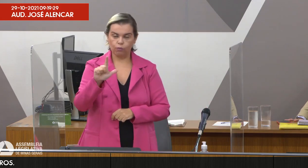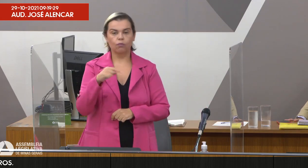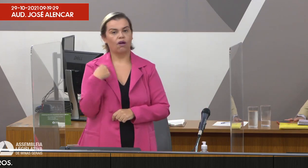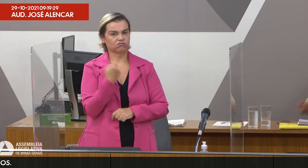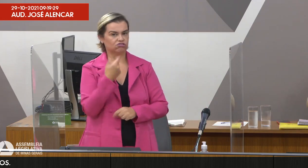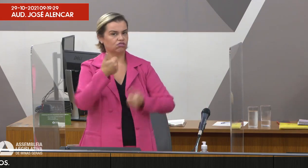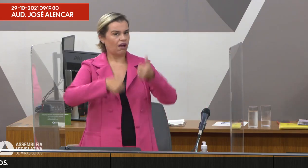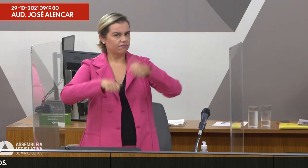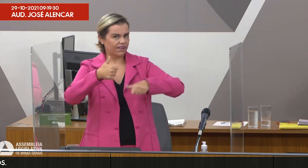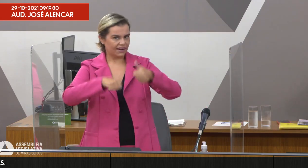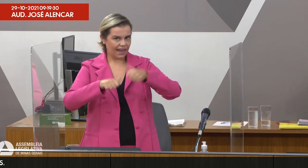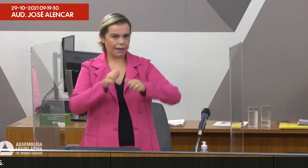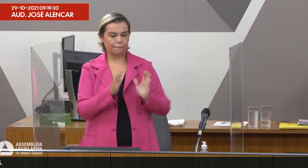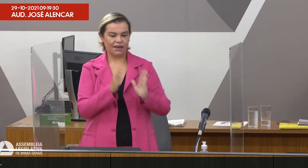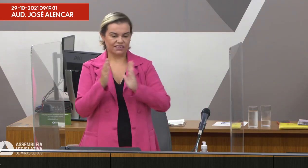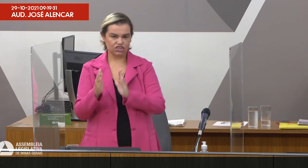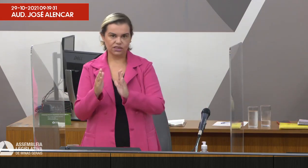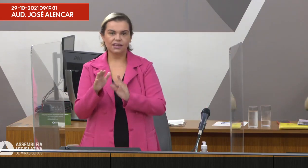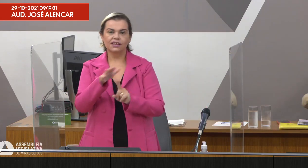e social,